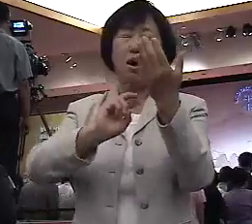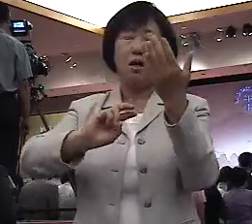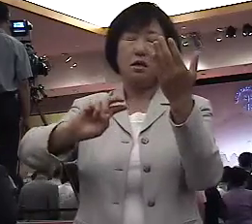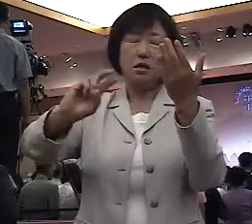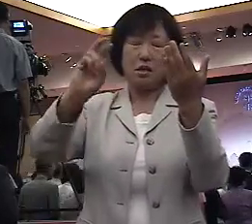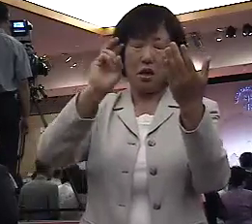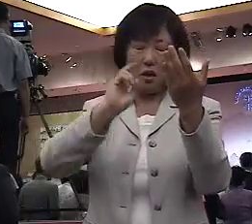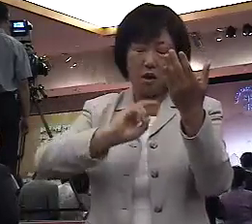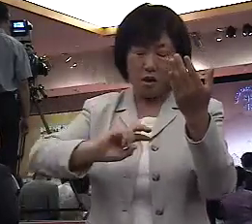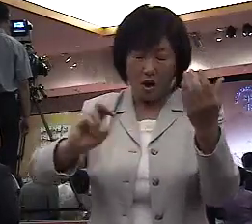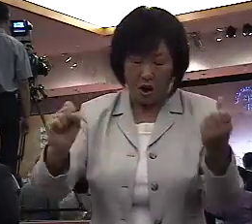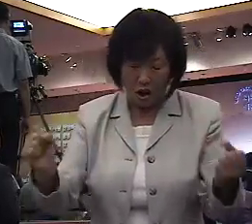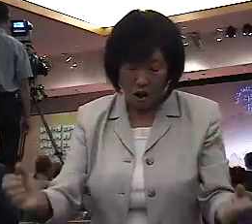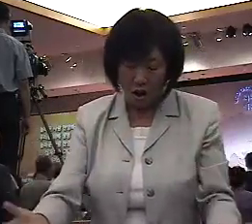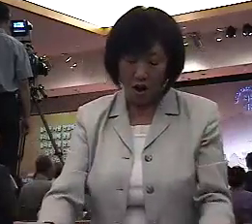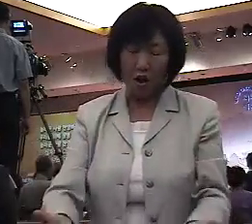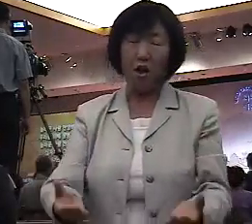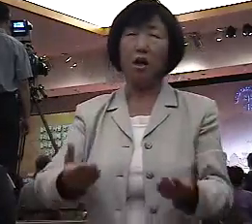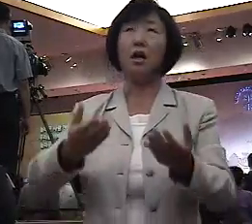사랑